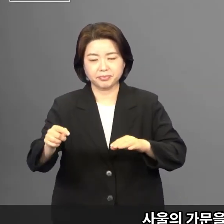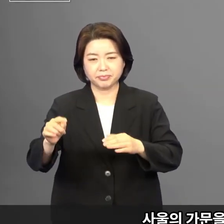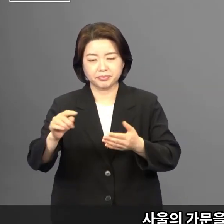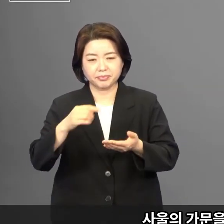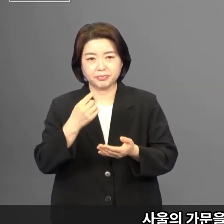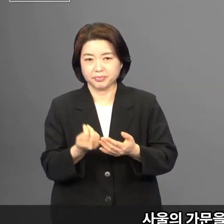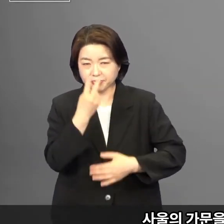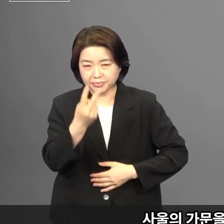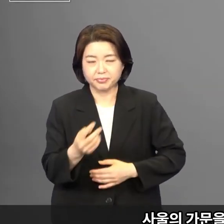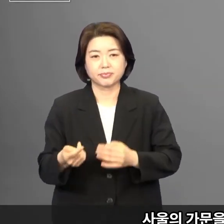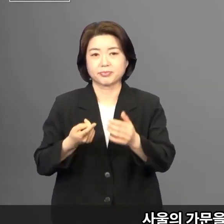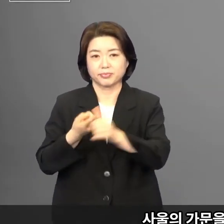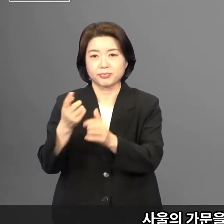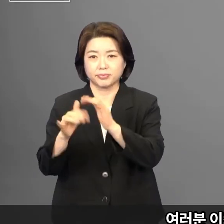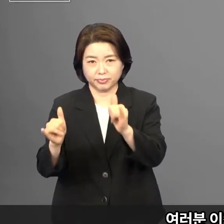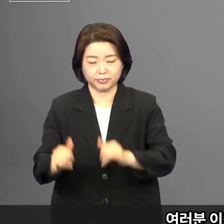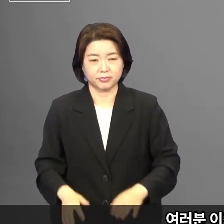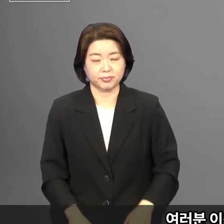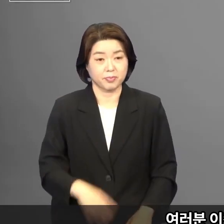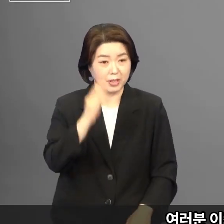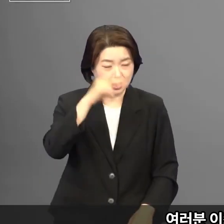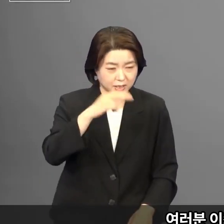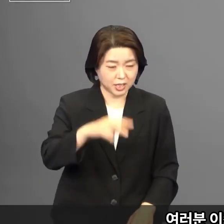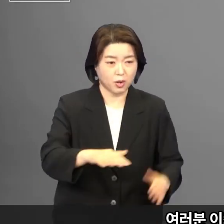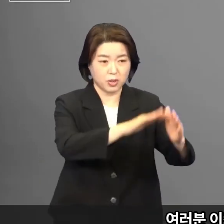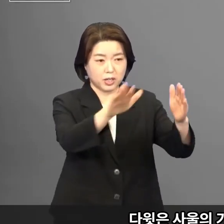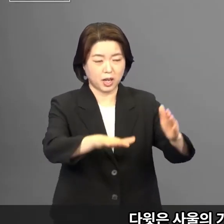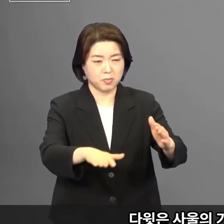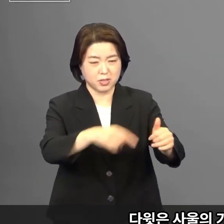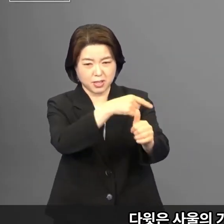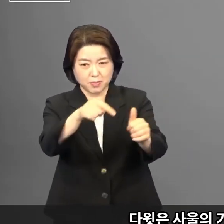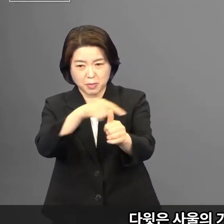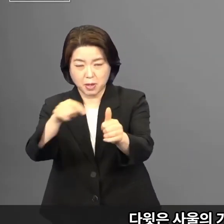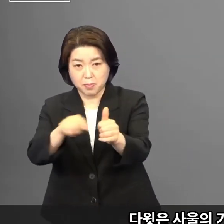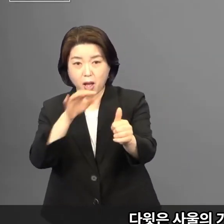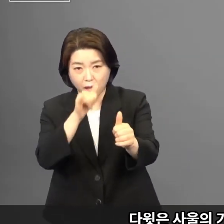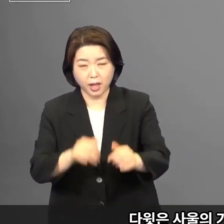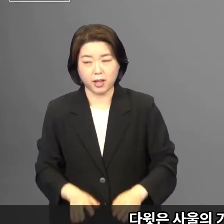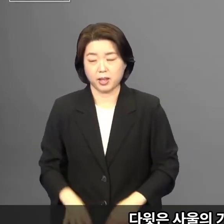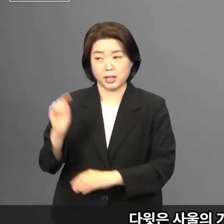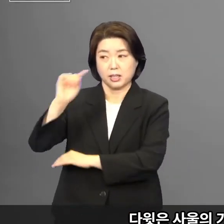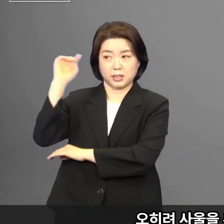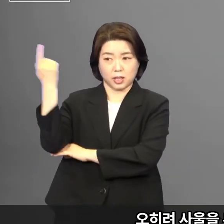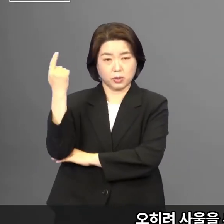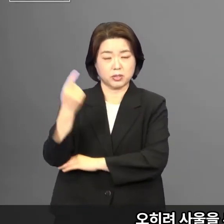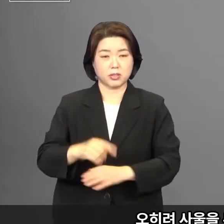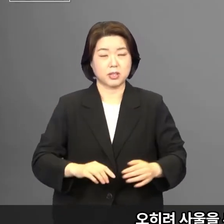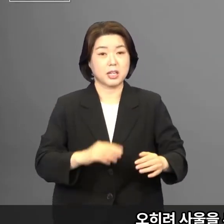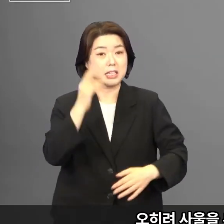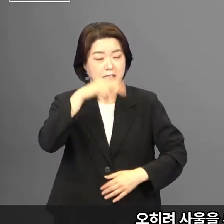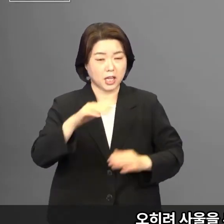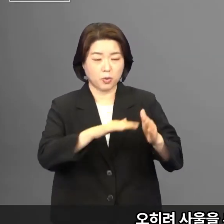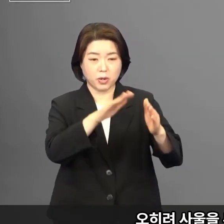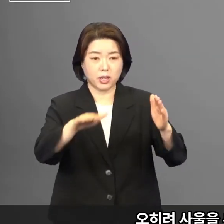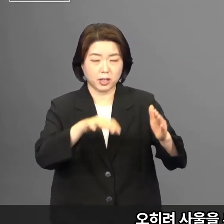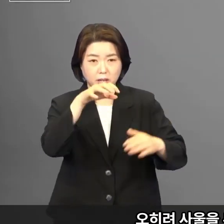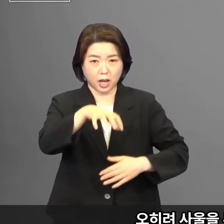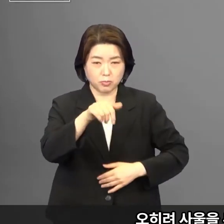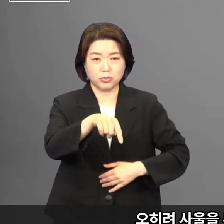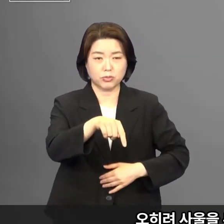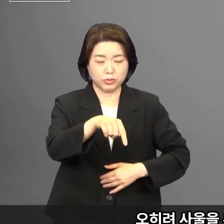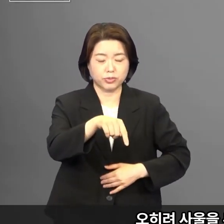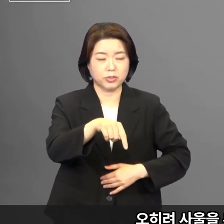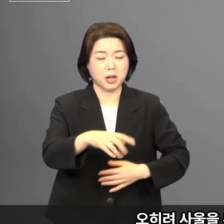때 사울의 가문을 다 죽였다는 거예요. 여러분, 이것은 거짓말입니다. 다윗은 사울의 가문을 멸하지 않았어요. 오히려 사울을